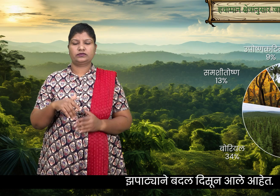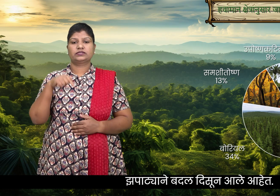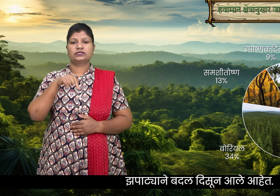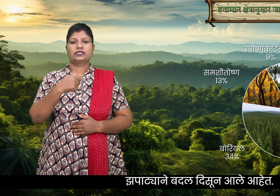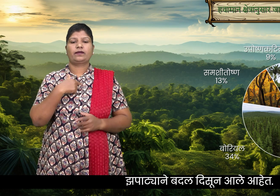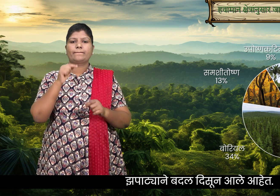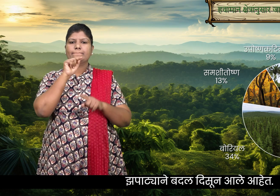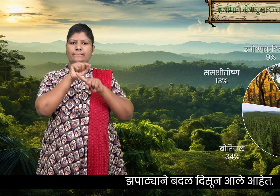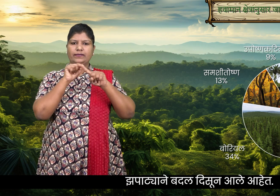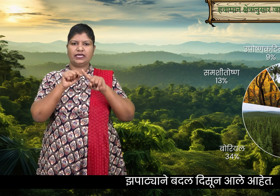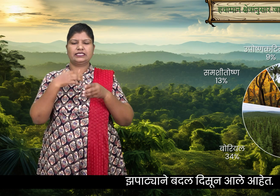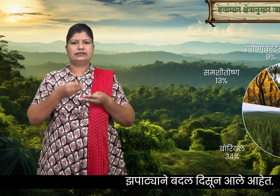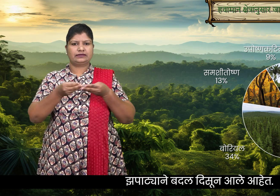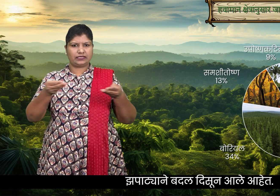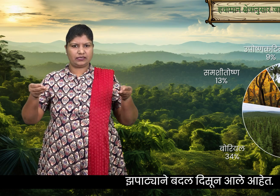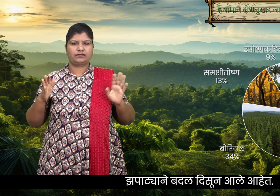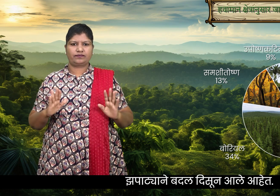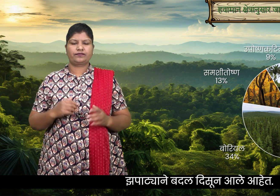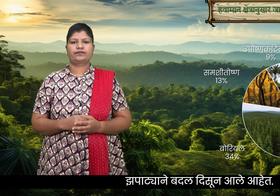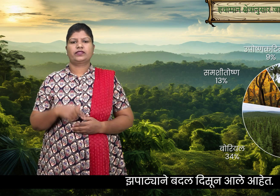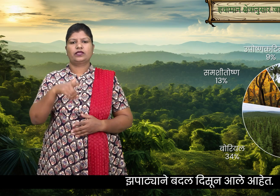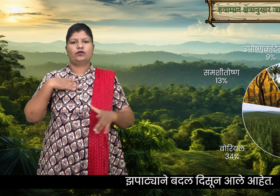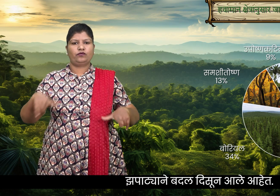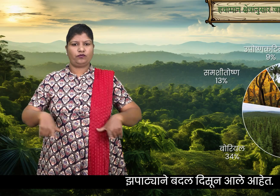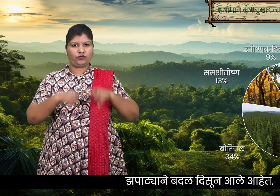झपाट्याने बदल दिसून आले आहेत.